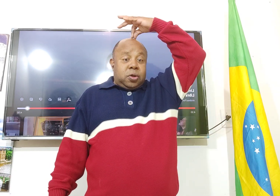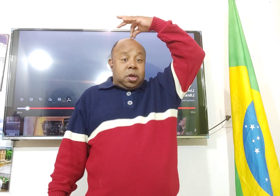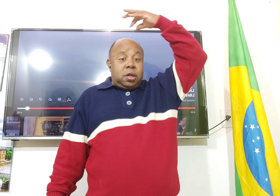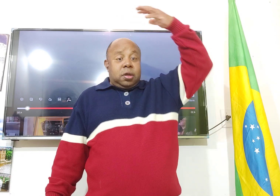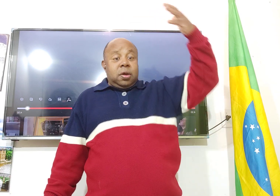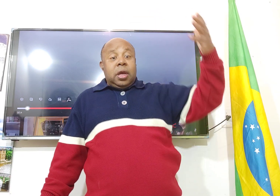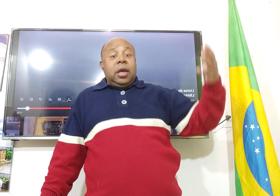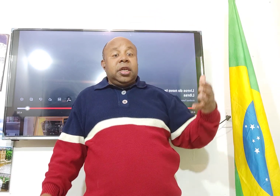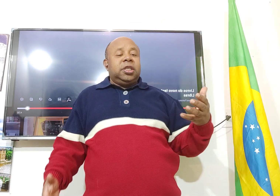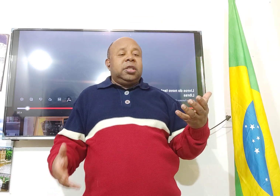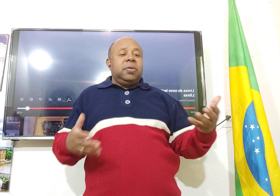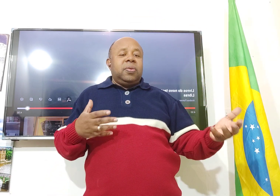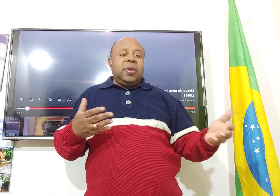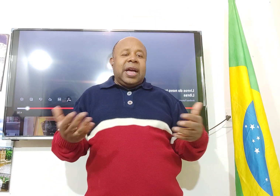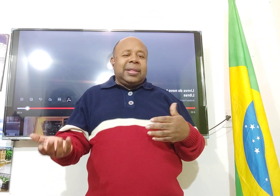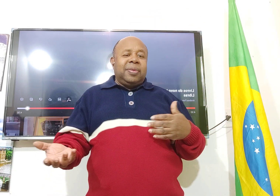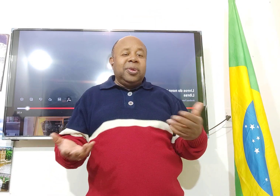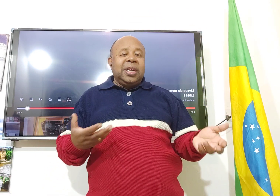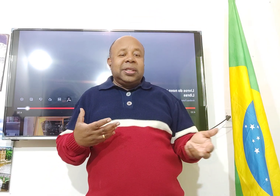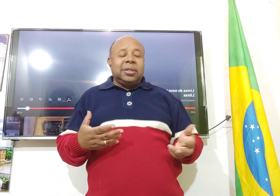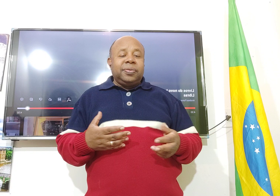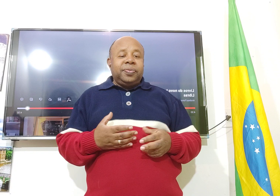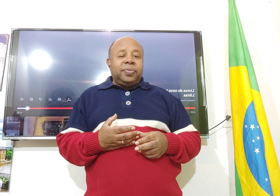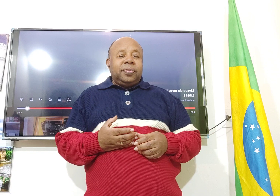Santo aqui. Assim. Gente, cuidado com essas mudanças.